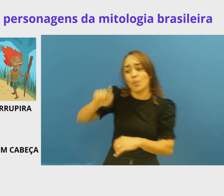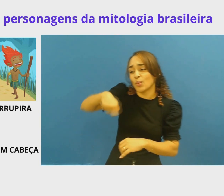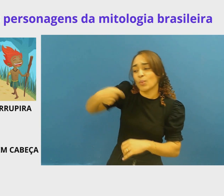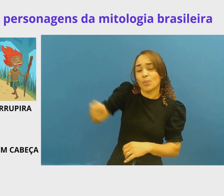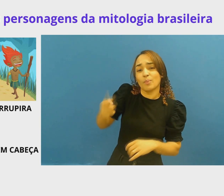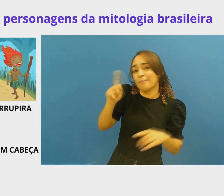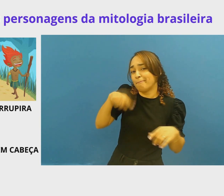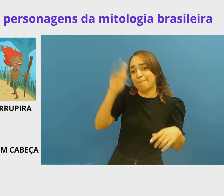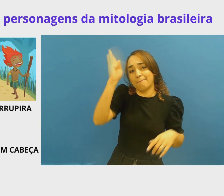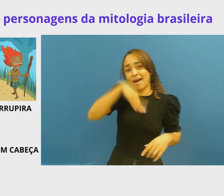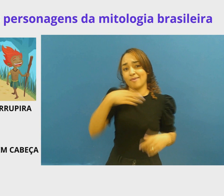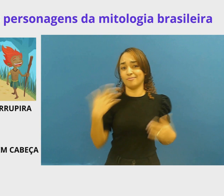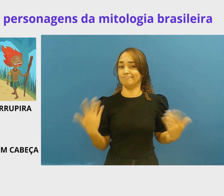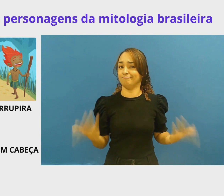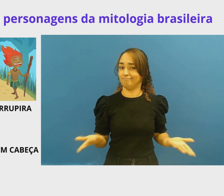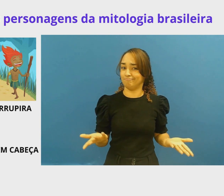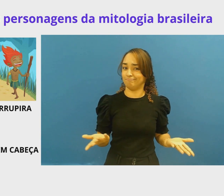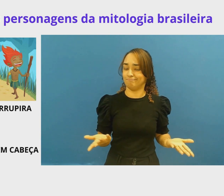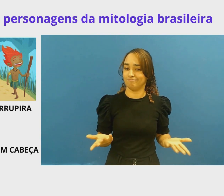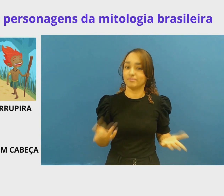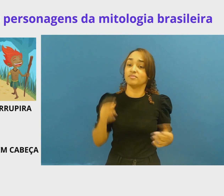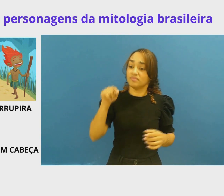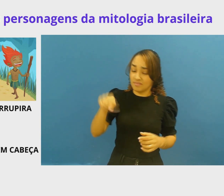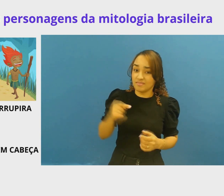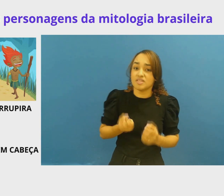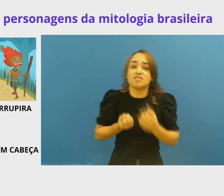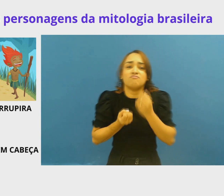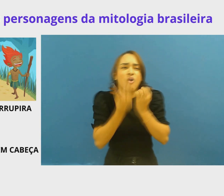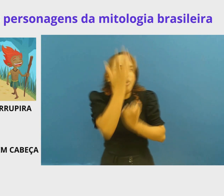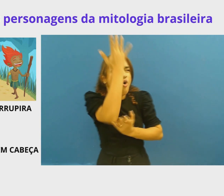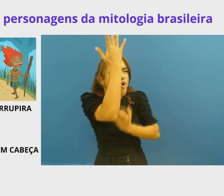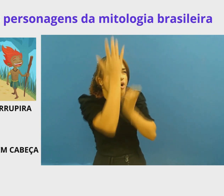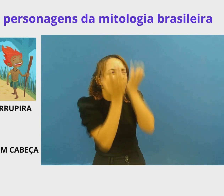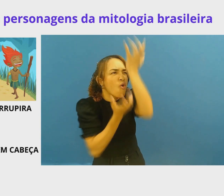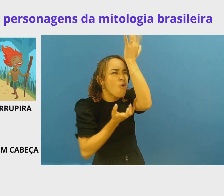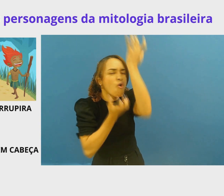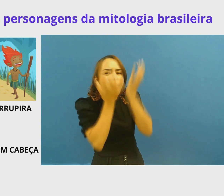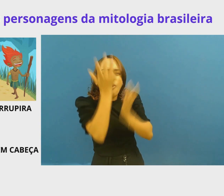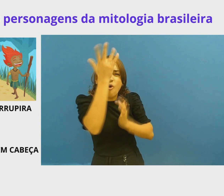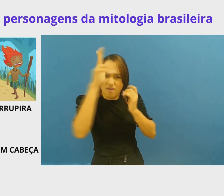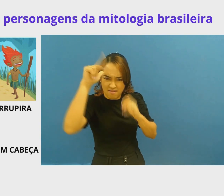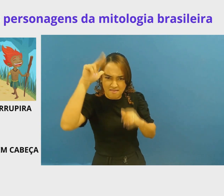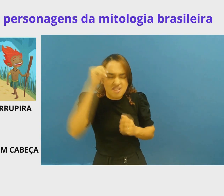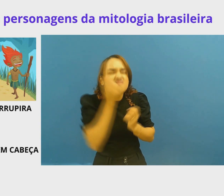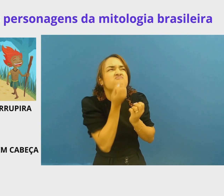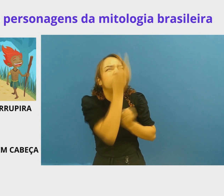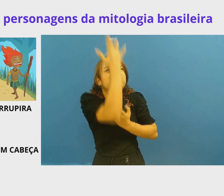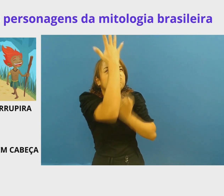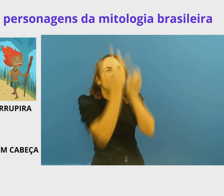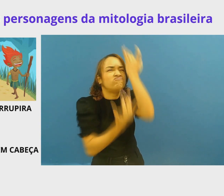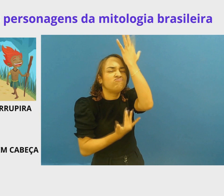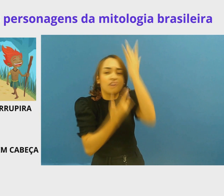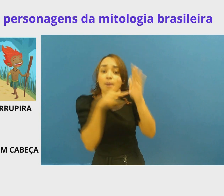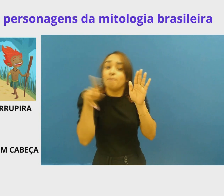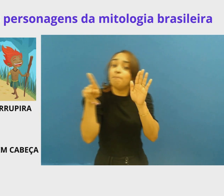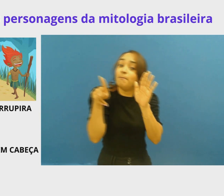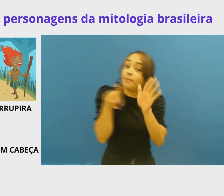E isso era muito ruim. Então ela saía caminhando sem sua cabeça, com o